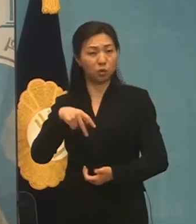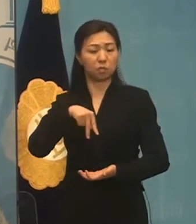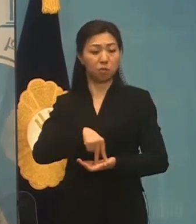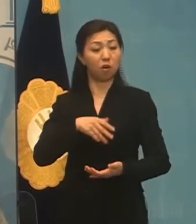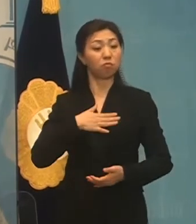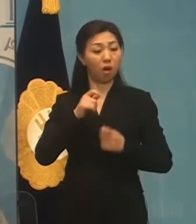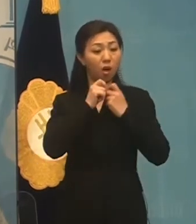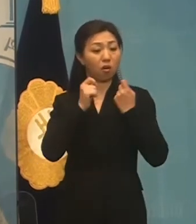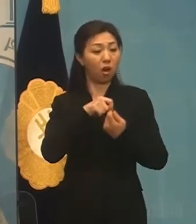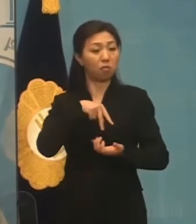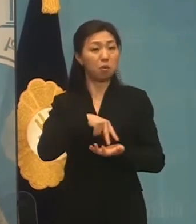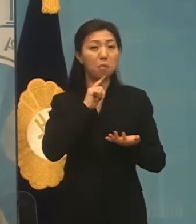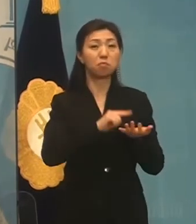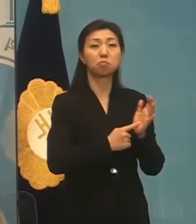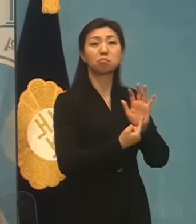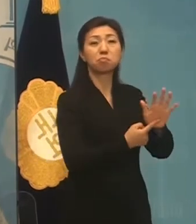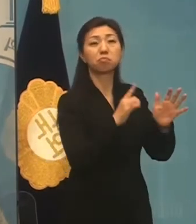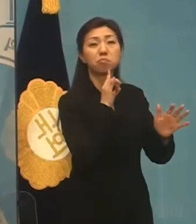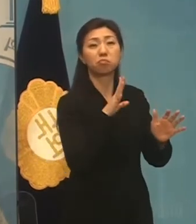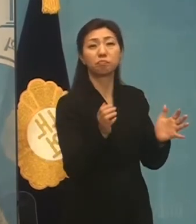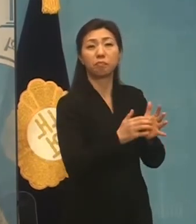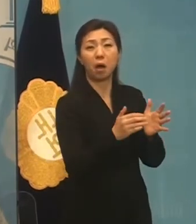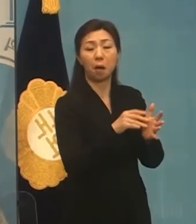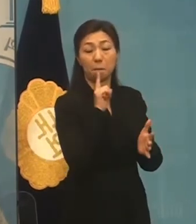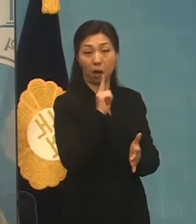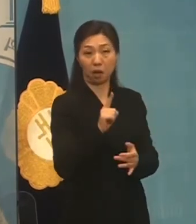문제가 없다는 태도를 견지하고 있습니다.